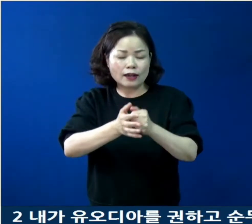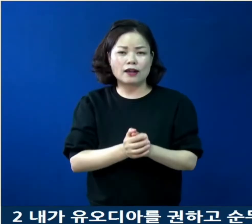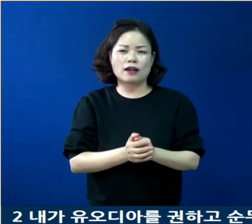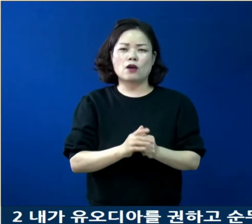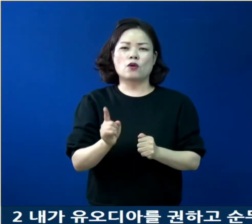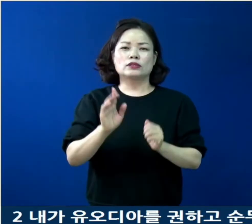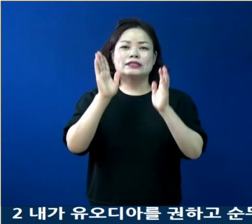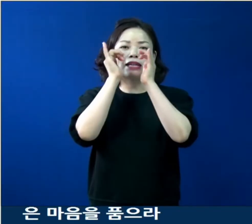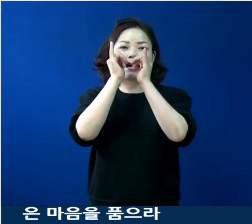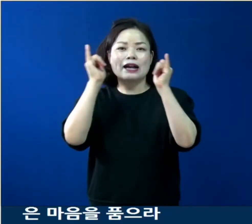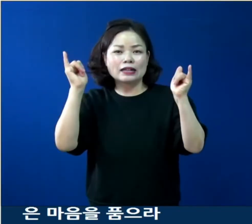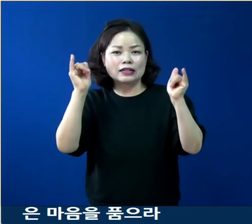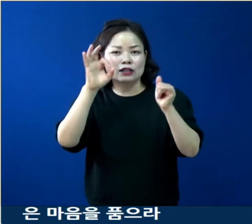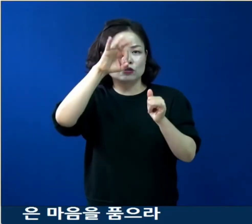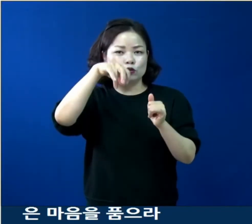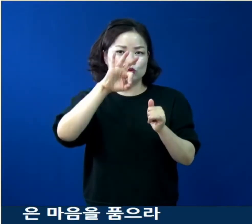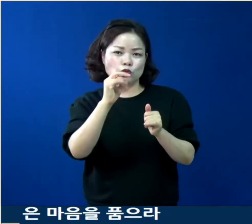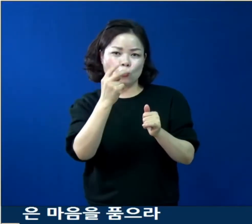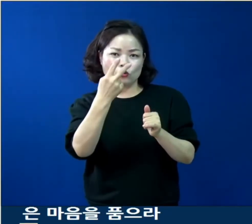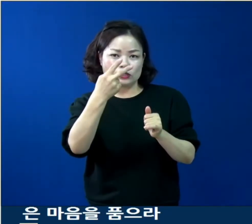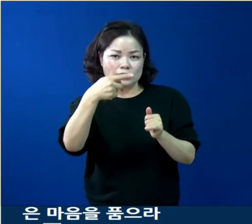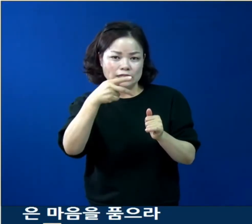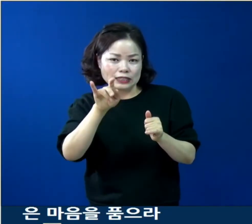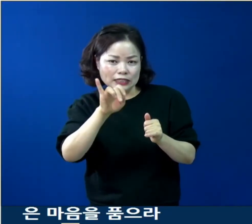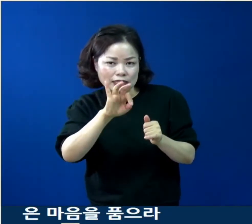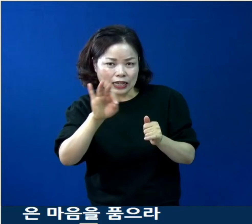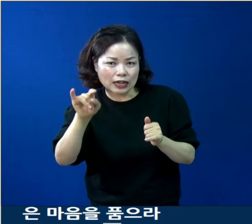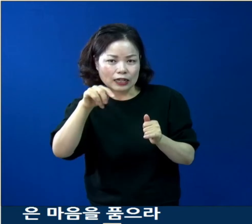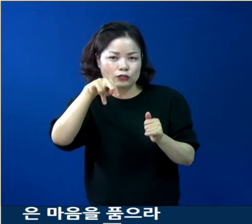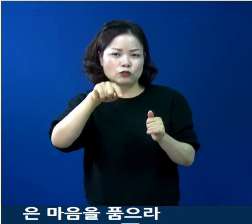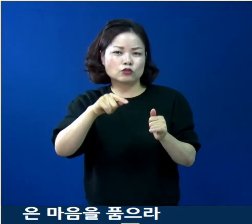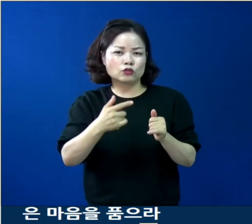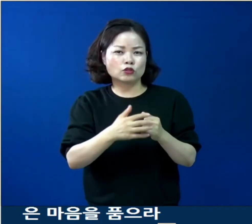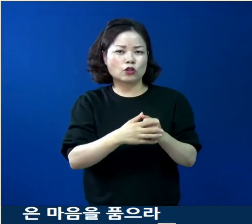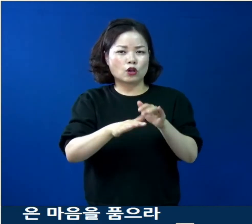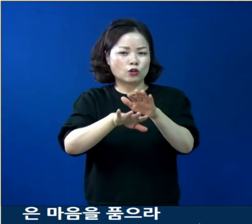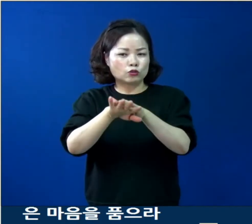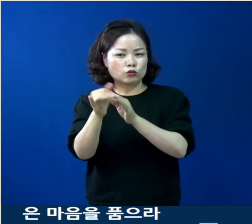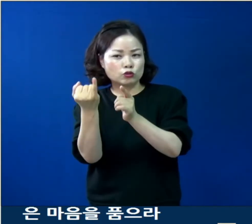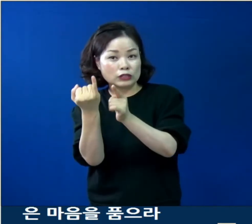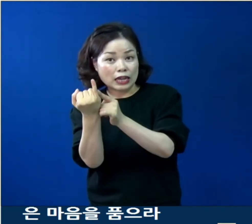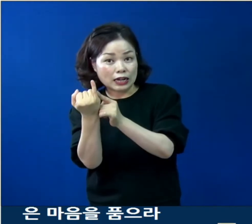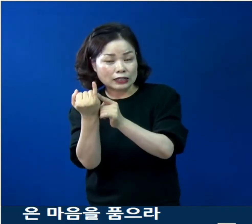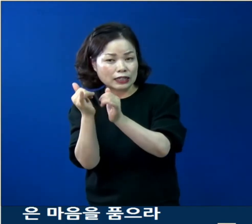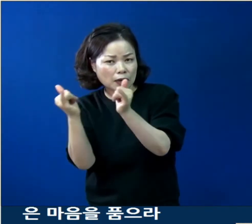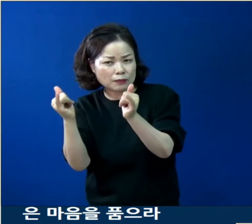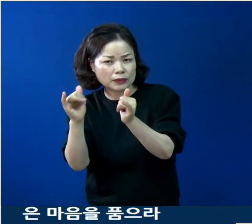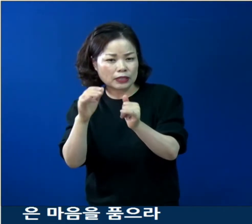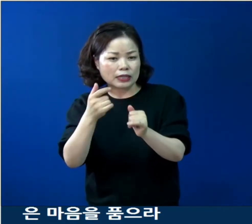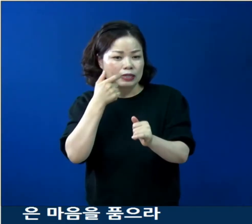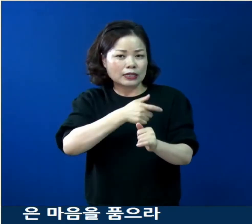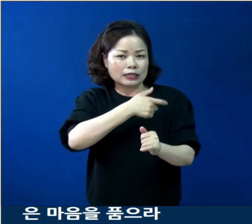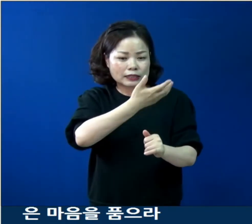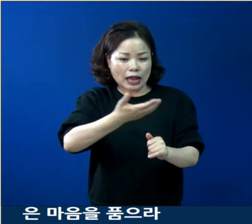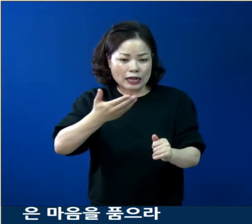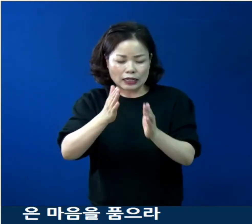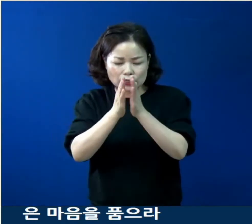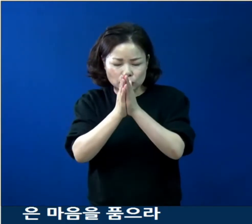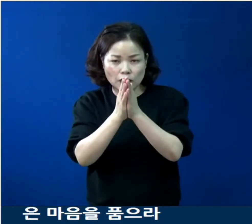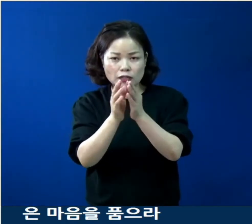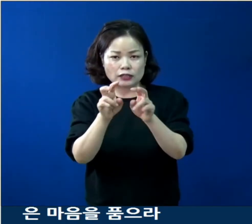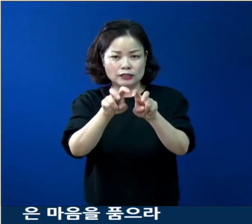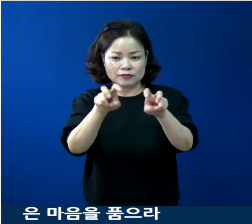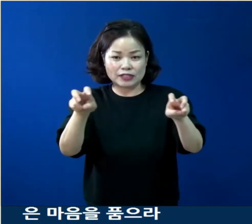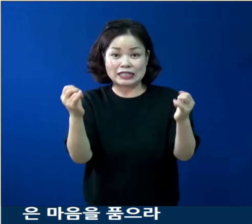어떤 학자가 유오디아와 순두개가 루디아 집 사람인데 처음 바울 만날 때 강가에서 기도하던 여인 몇 명